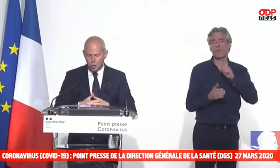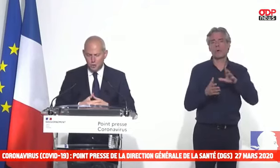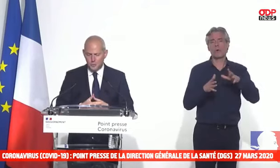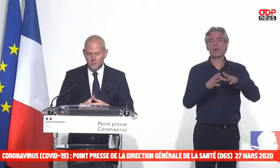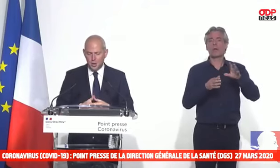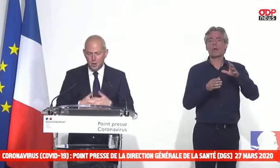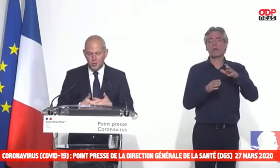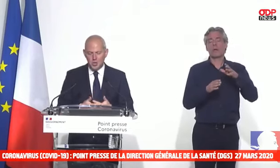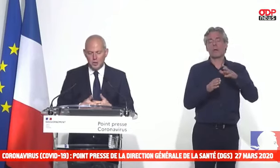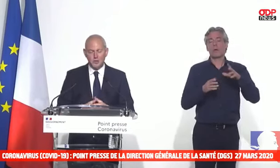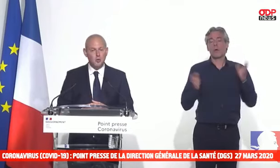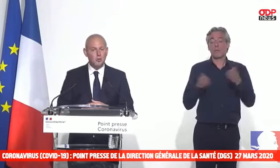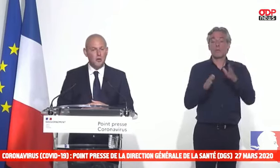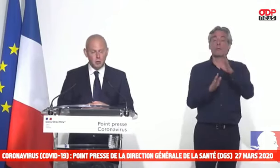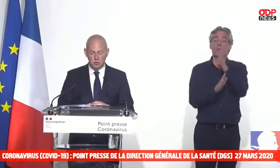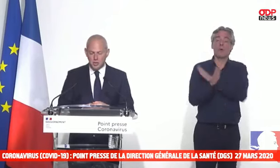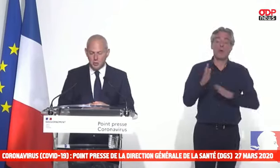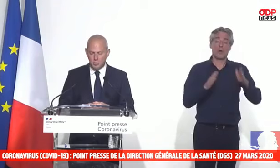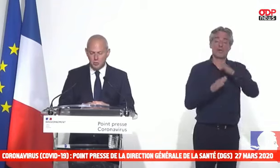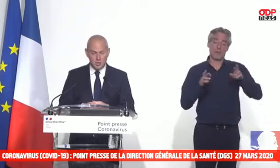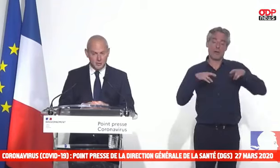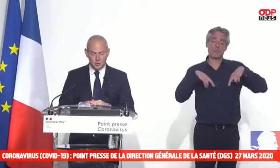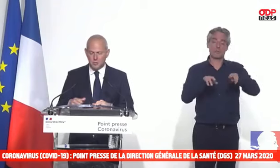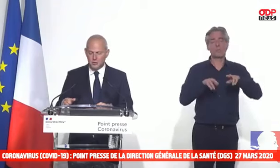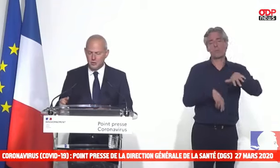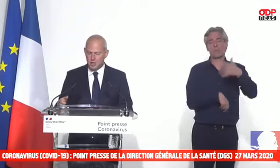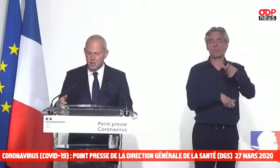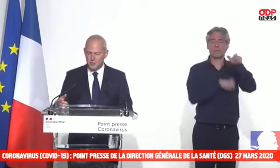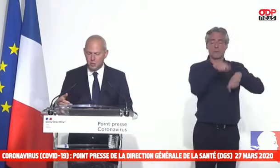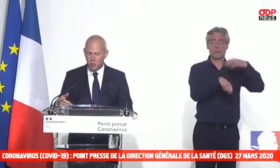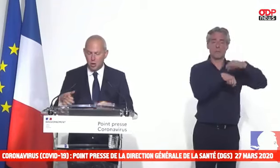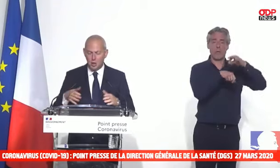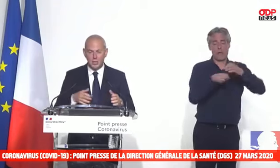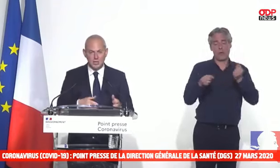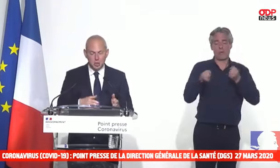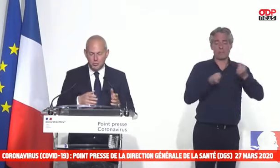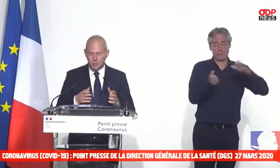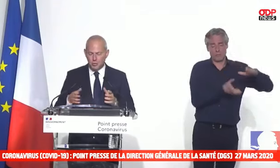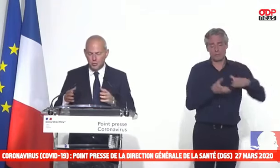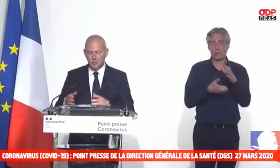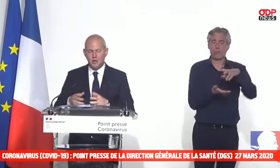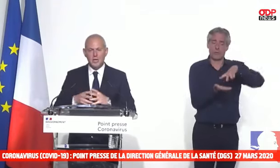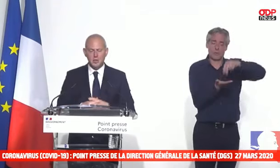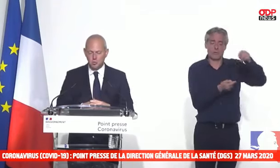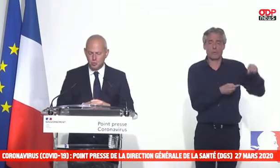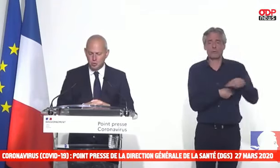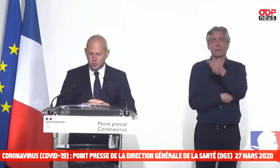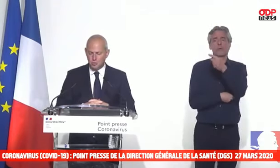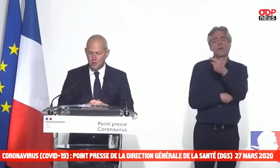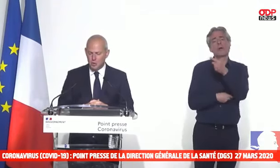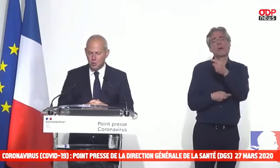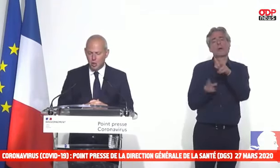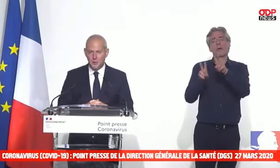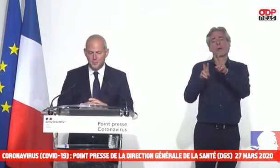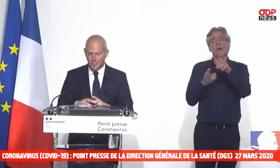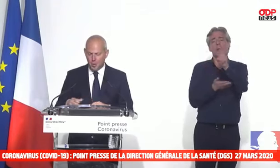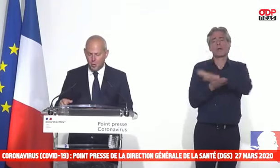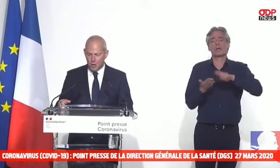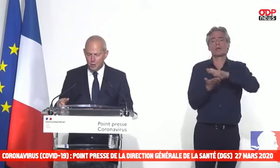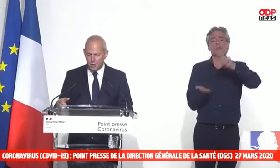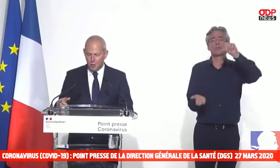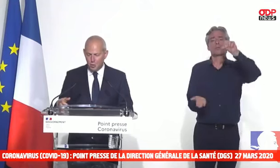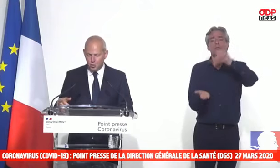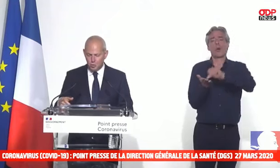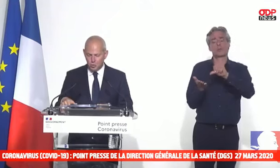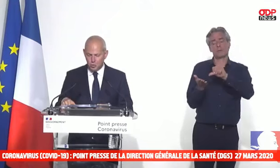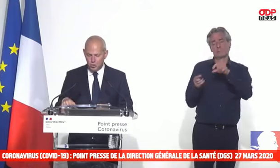Grande Couronne, une évacuation par voie routière d'une quinzaine de patients réanimatoires d'Île-de-France vers la région Centre-Val-de-Loire aura